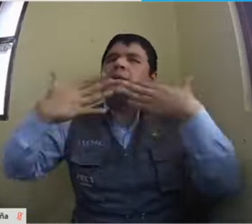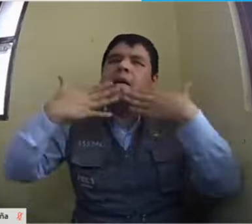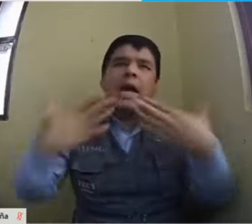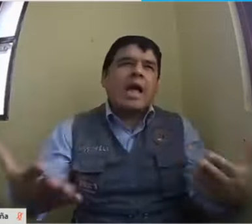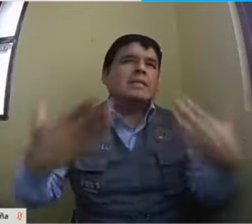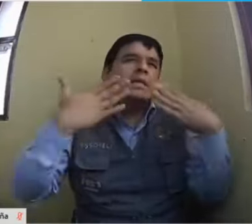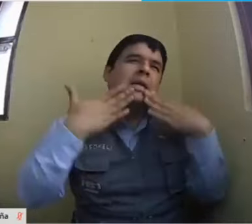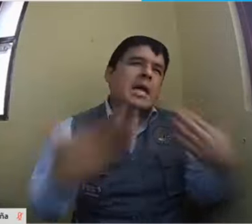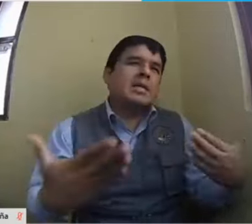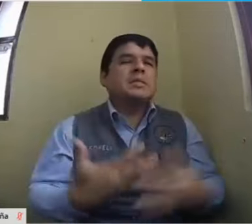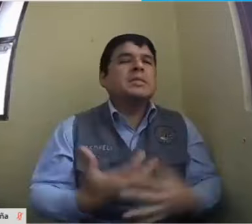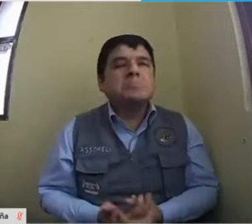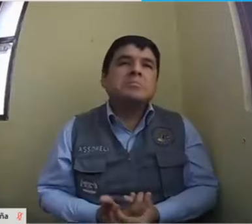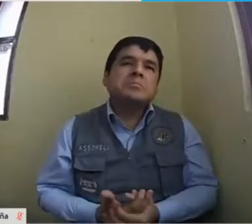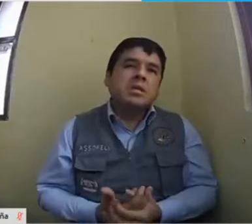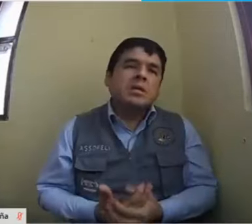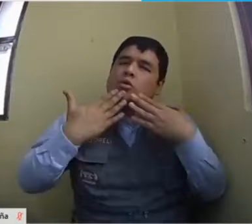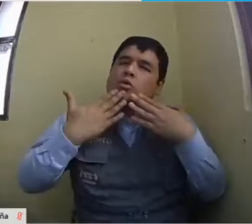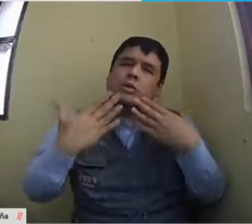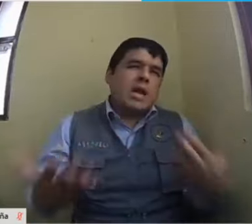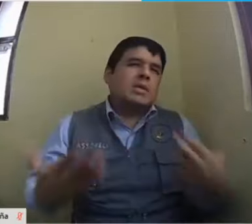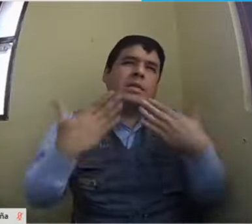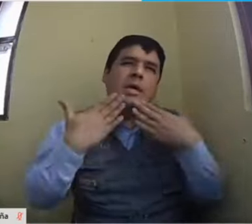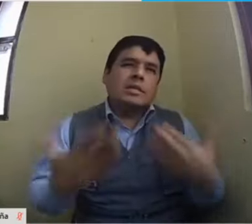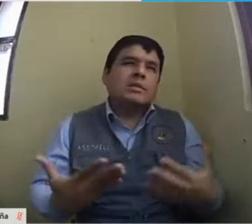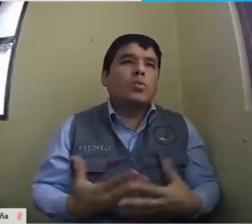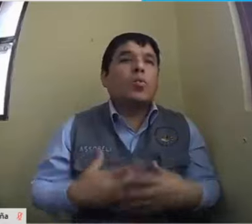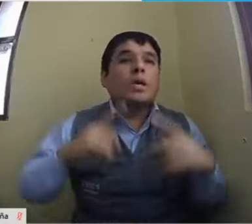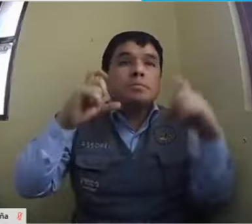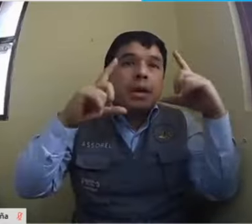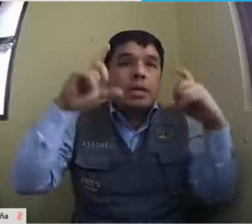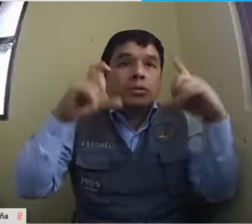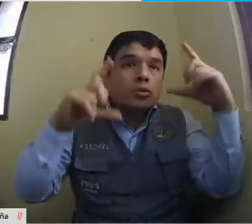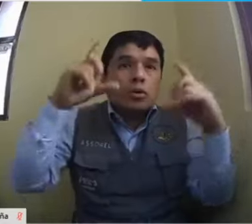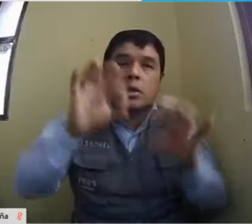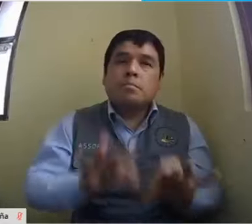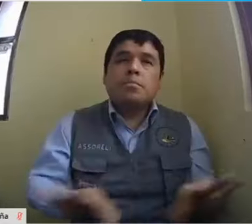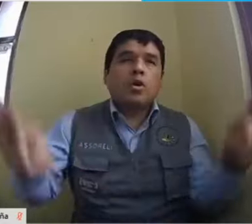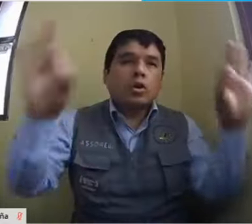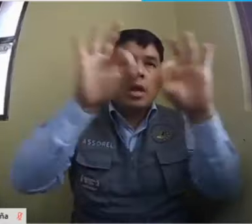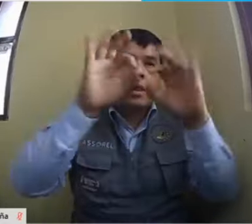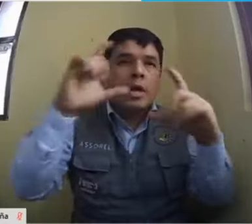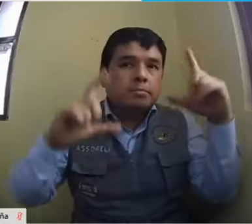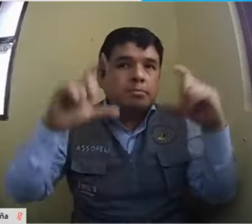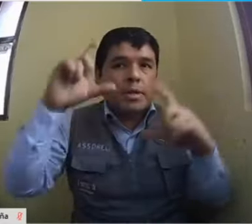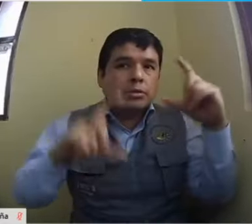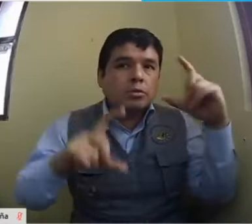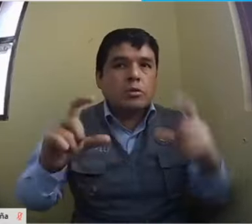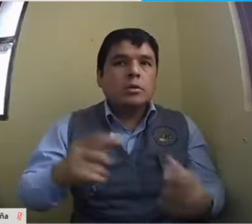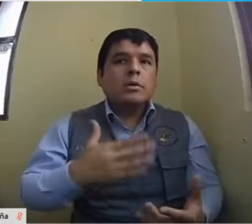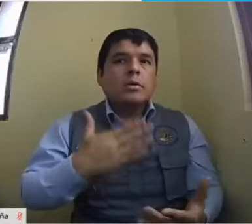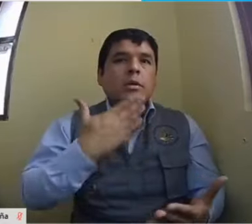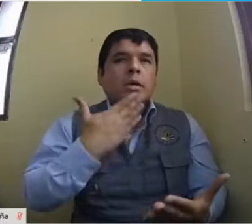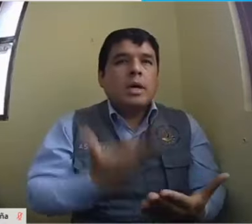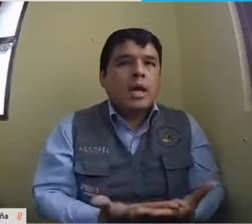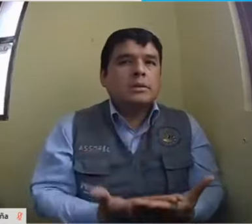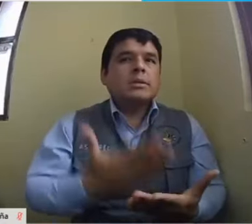también salen ambas manos de la boca. Gracias, gracias. La expresión es importante, dice